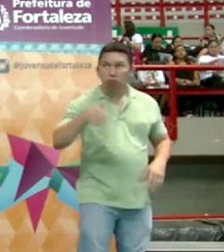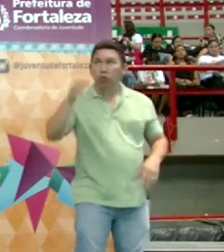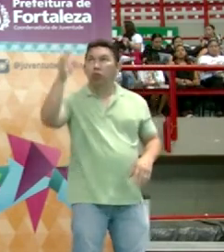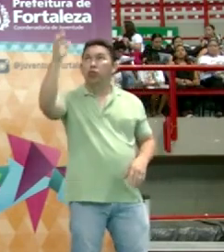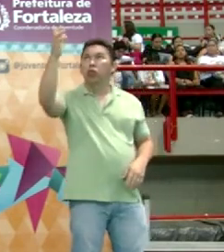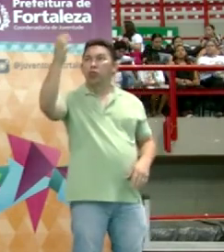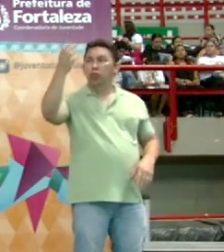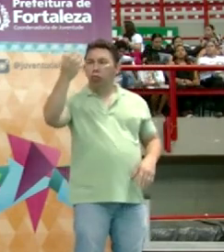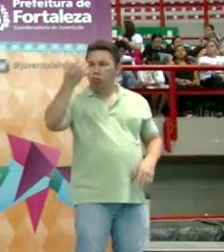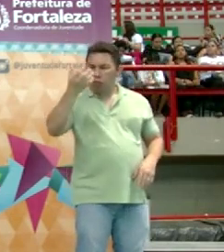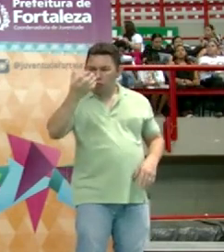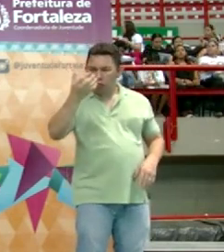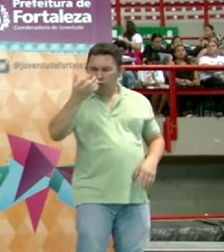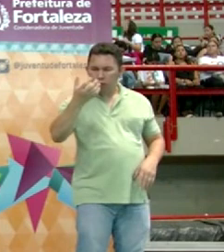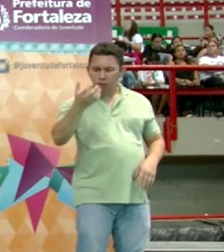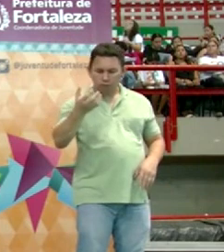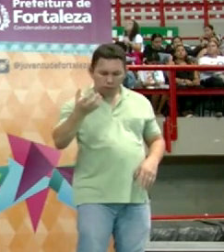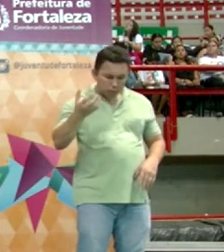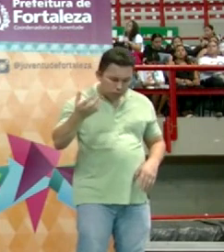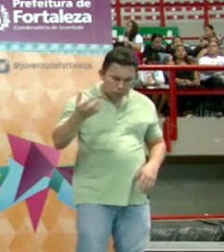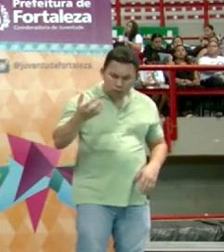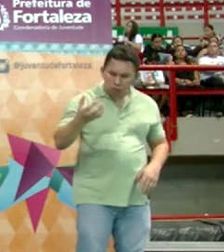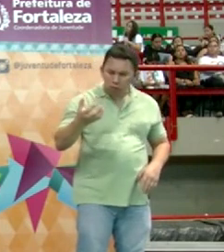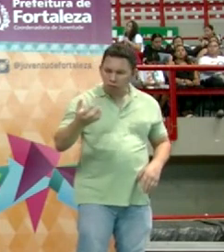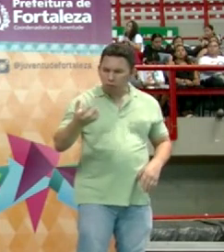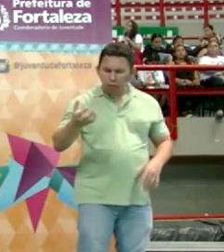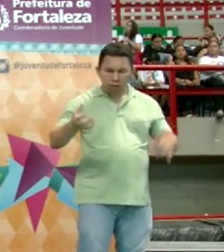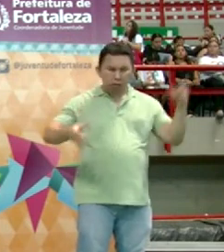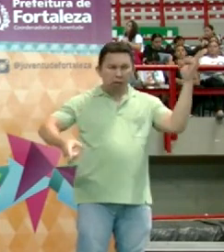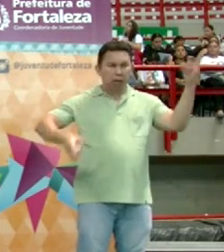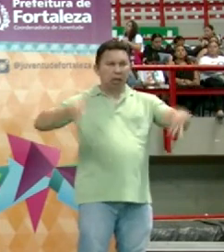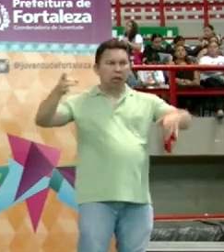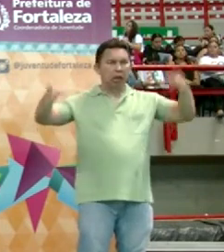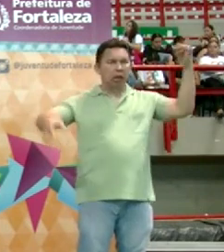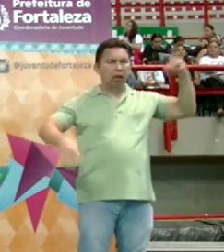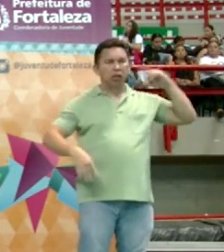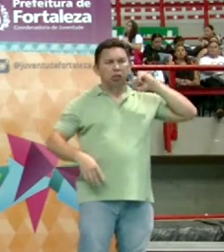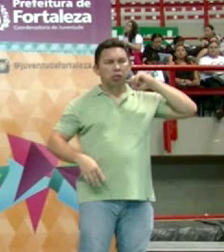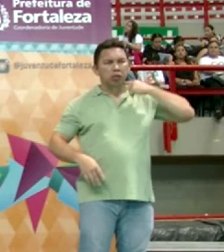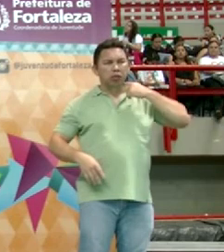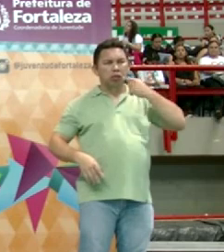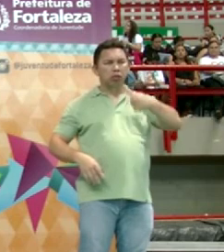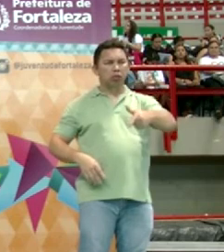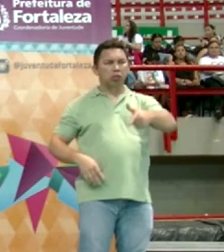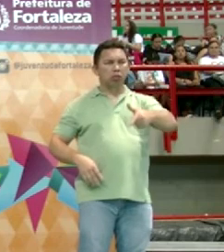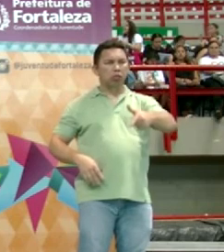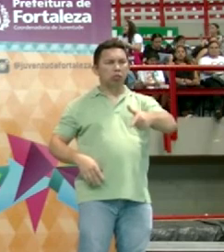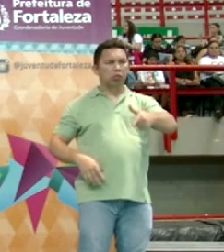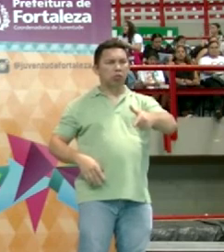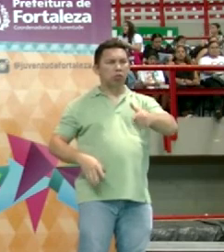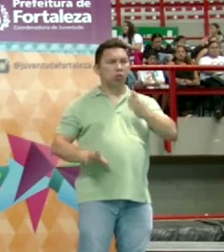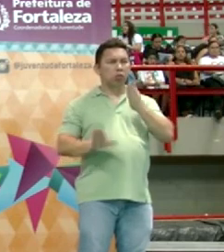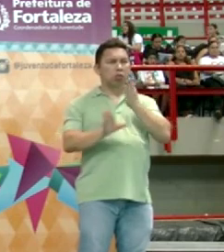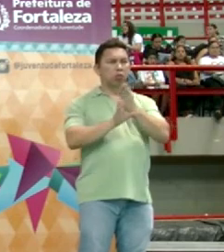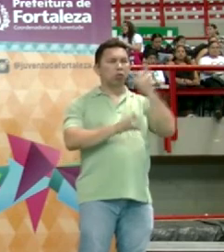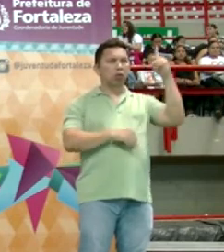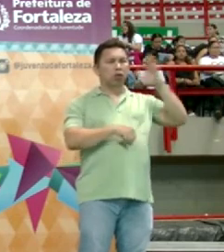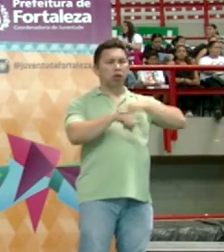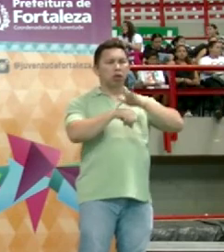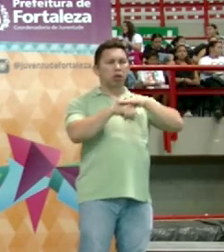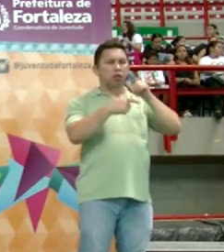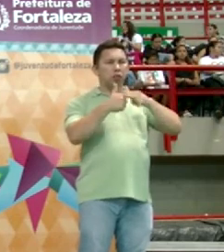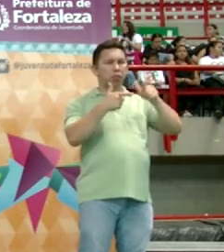milhares de laranjas no chão, estragadas, milhares. Sabe por quê? Porque houve um probleminha